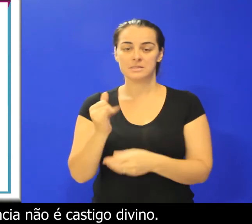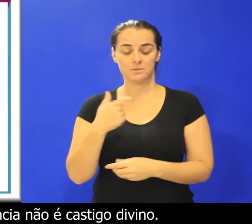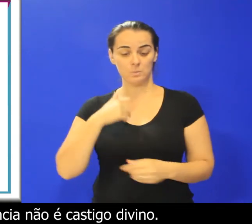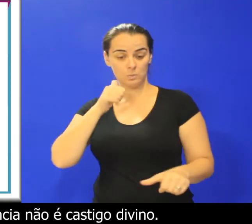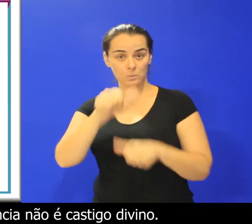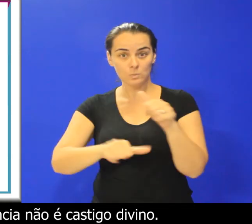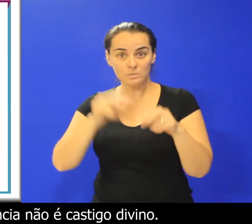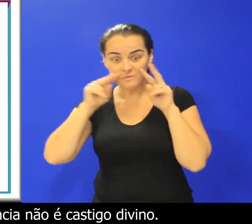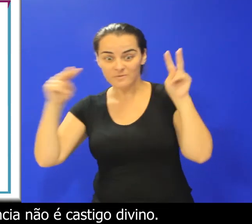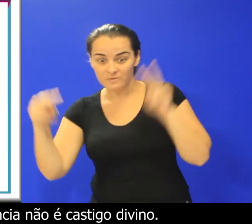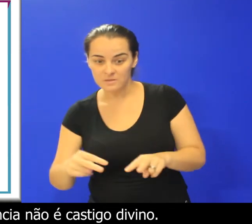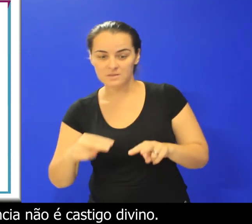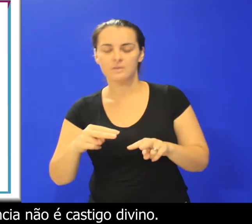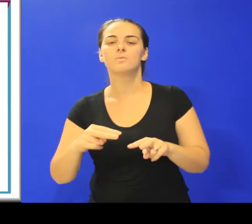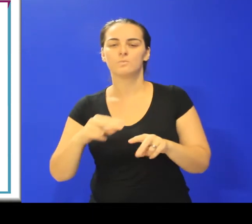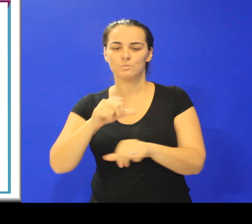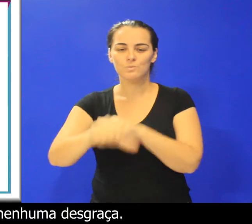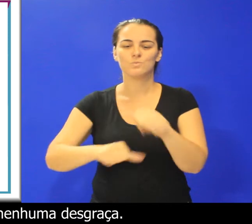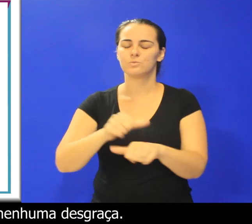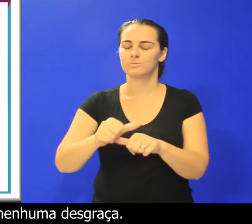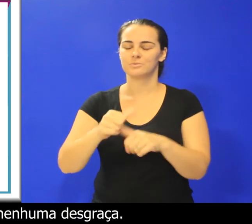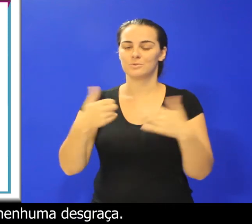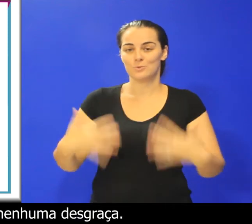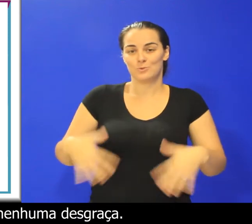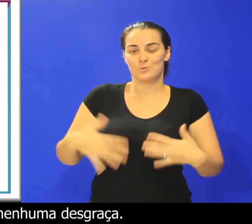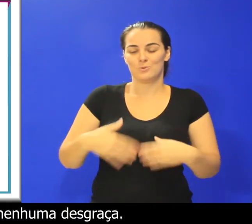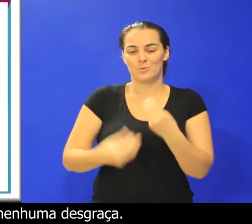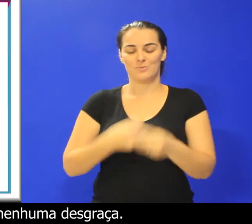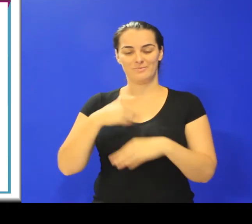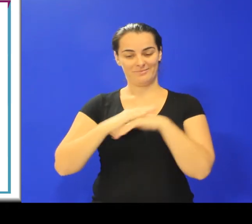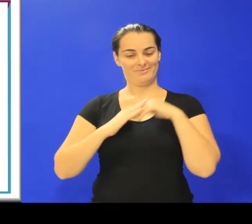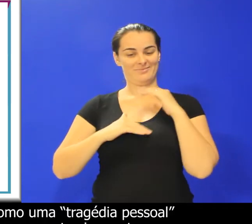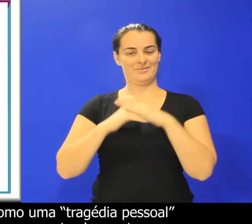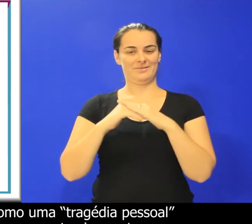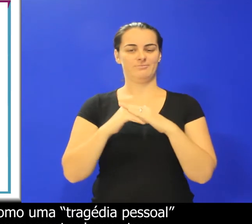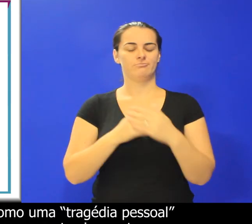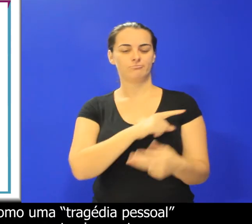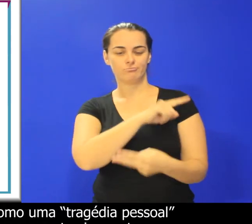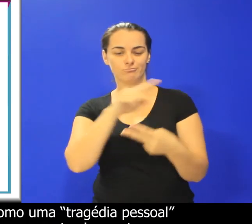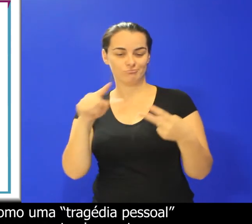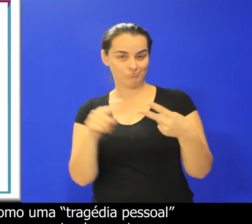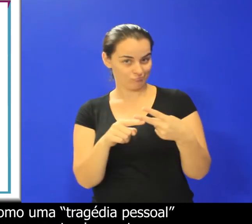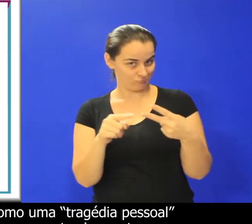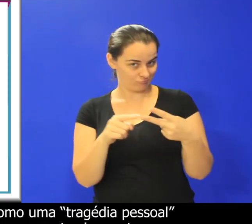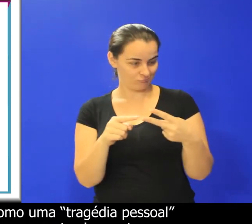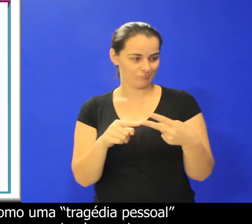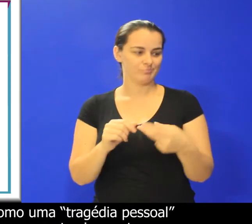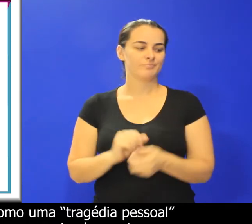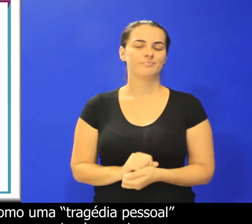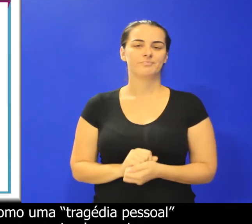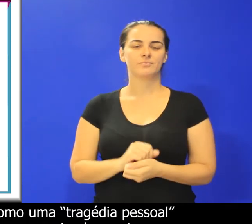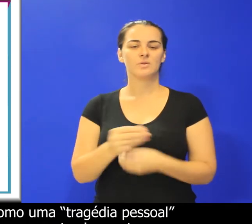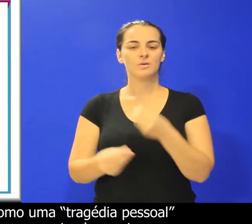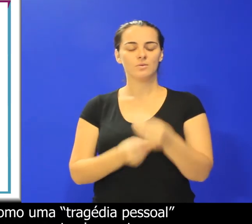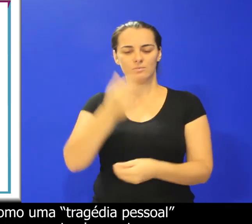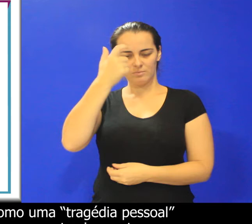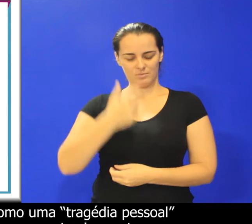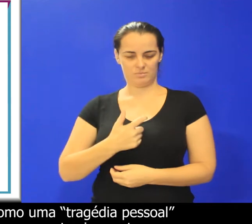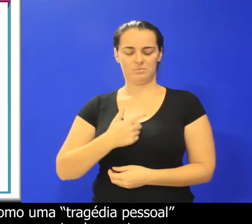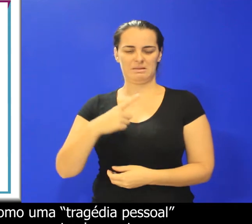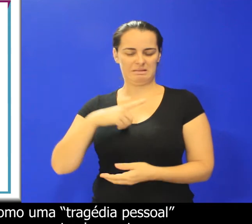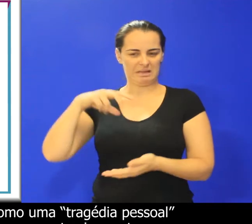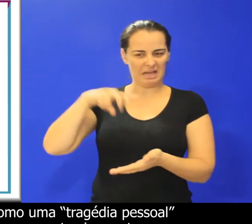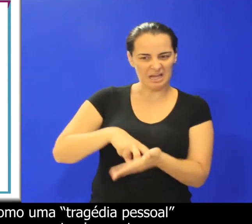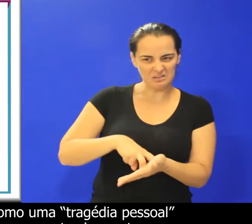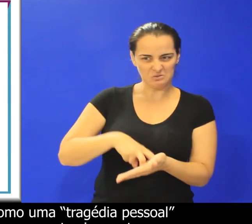A deficiência não é castigo divino. Também não é nenhuma desgraça. A lógica de deficiência como uma tragédia pessoal nos conduz a